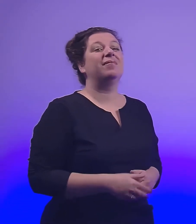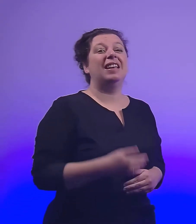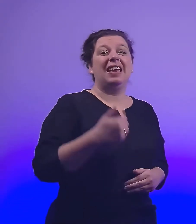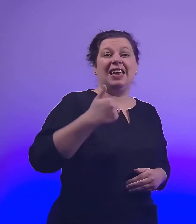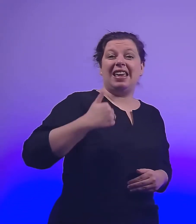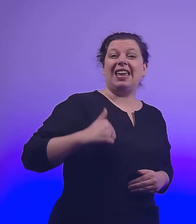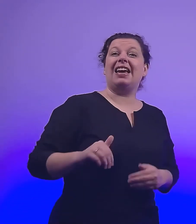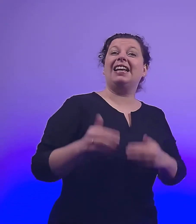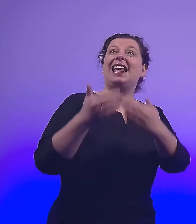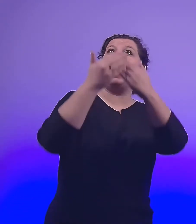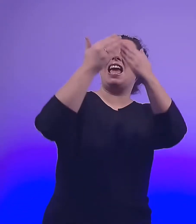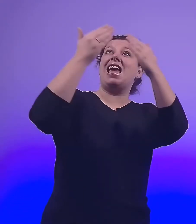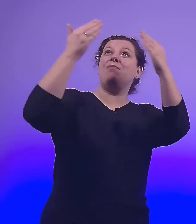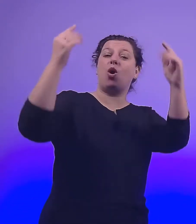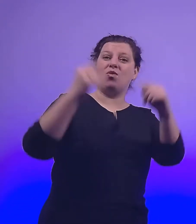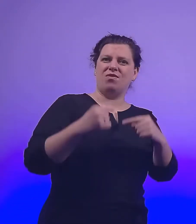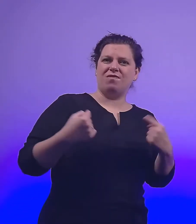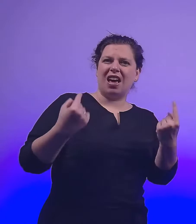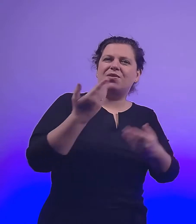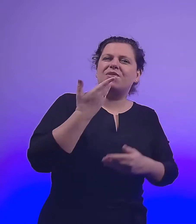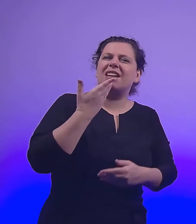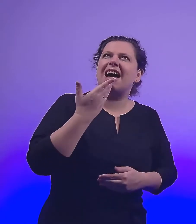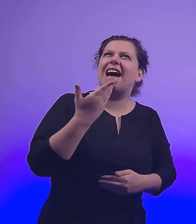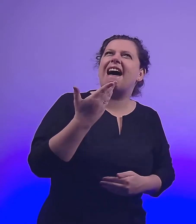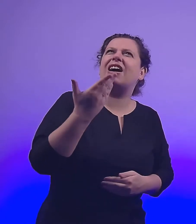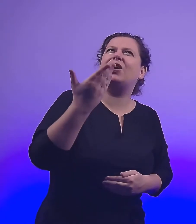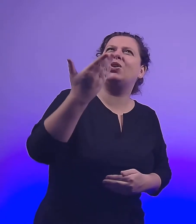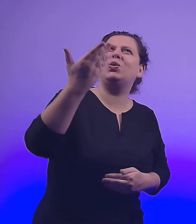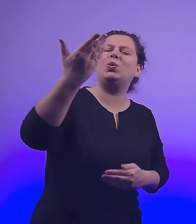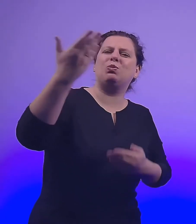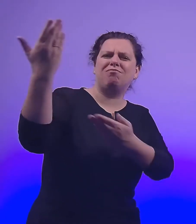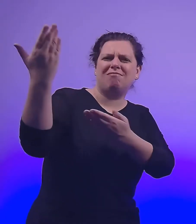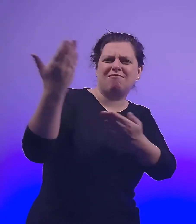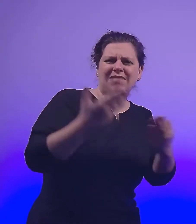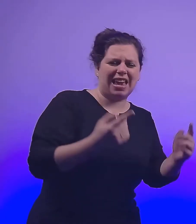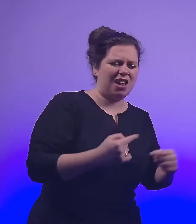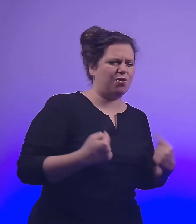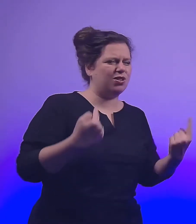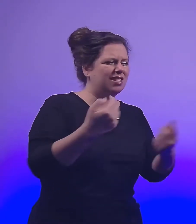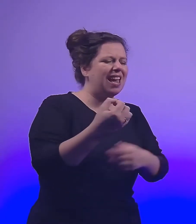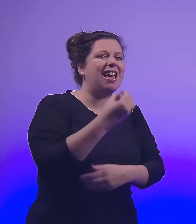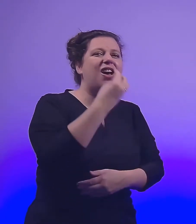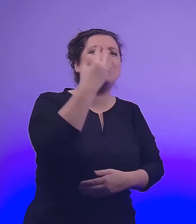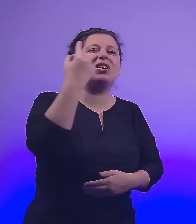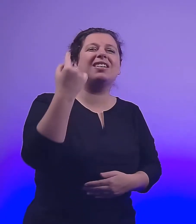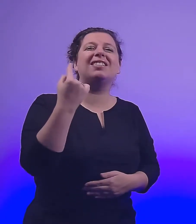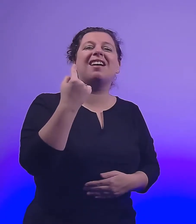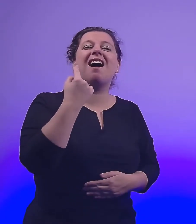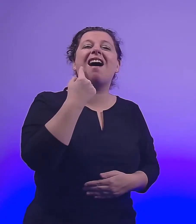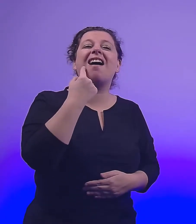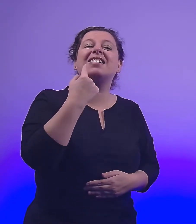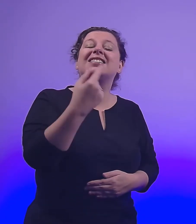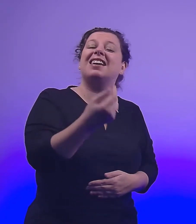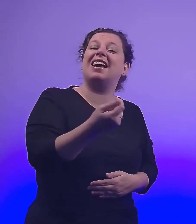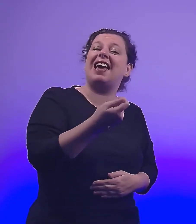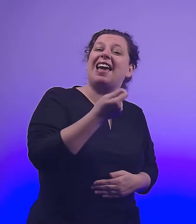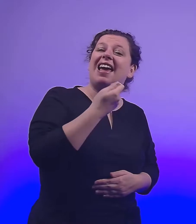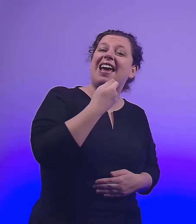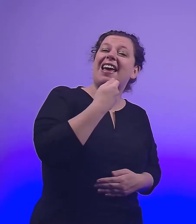eeuwigheid. Hier in de hemel, wij vragen u, geef ons elke dag